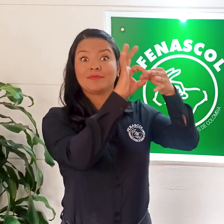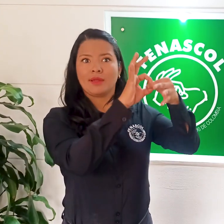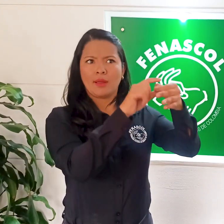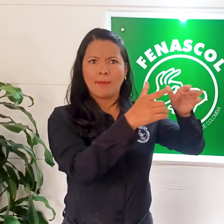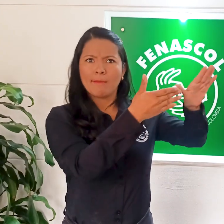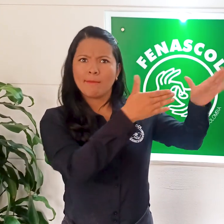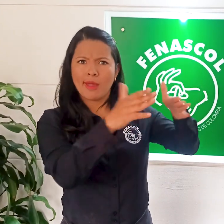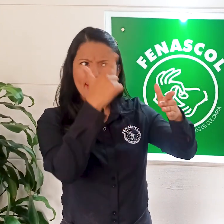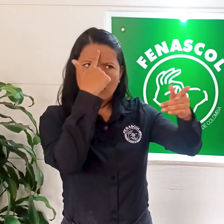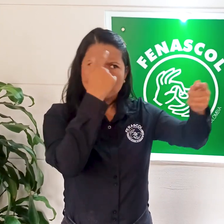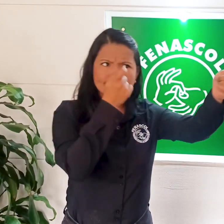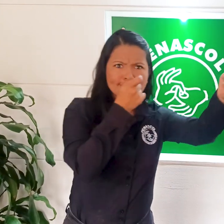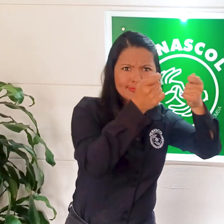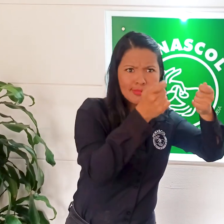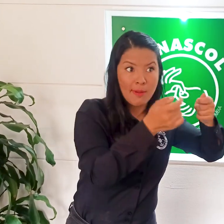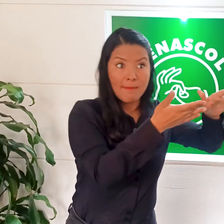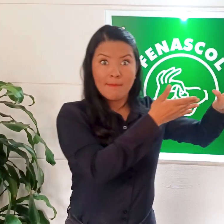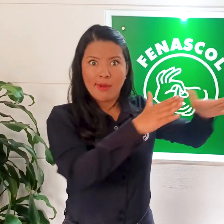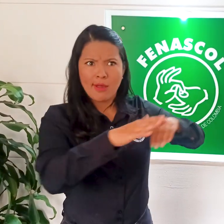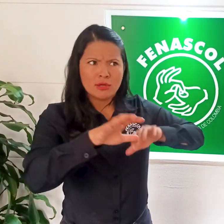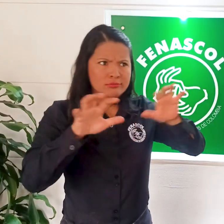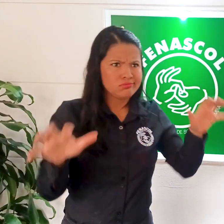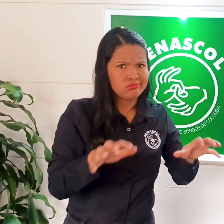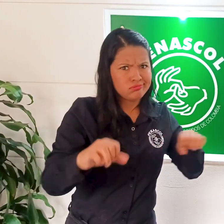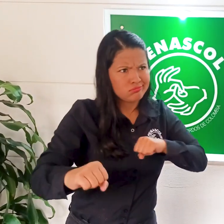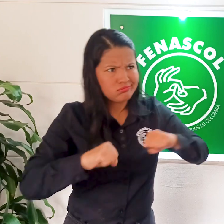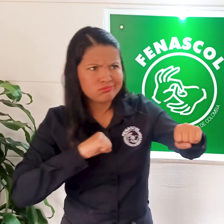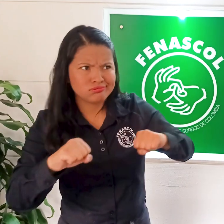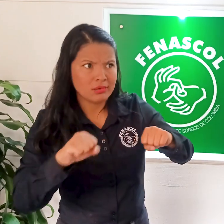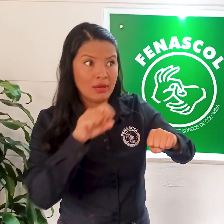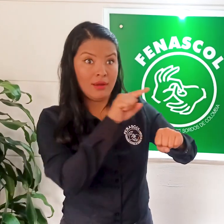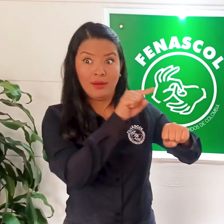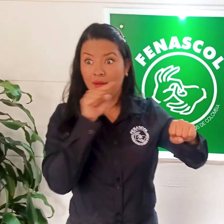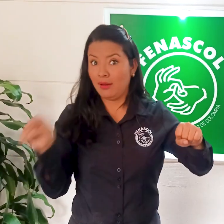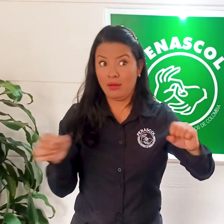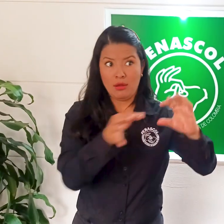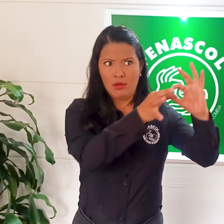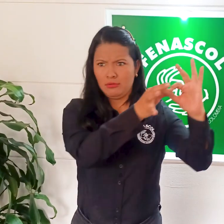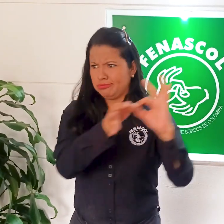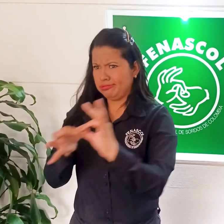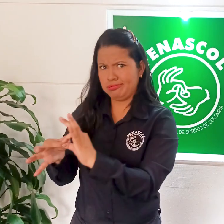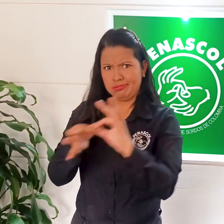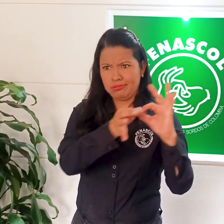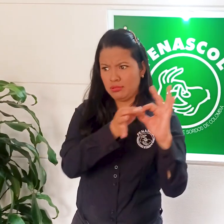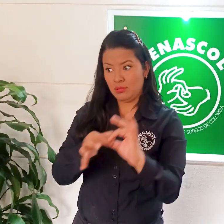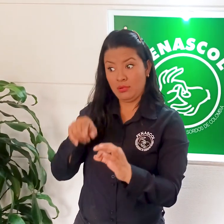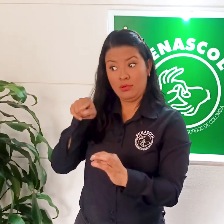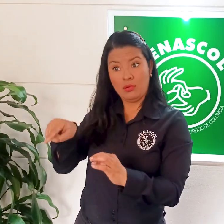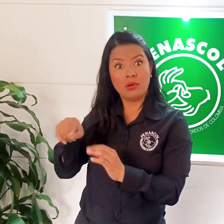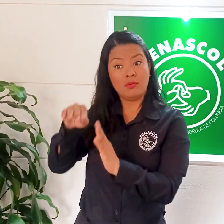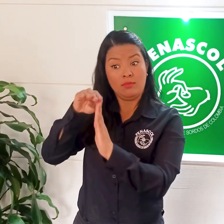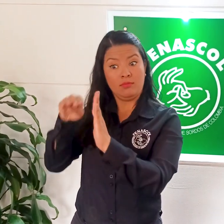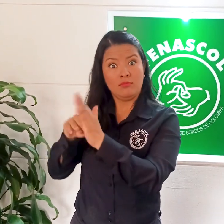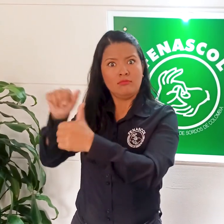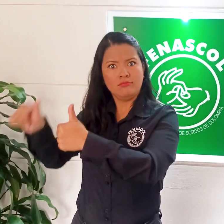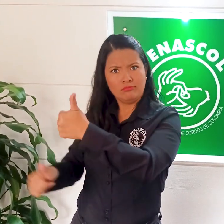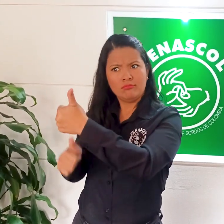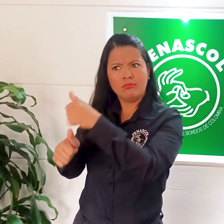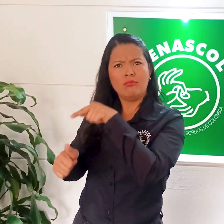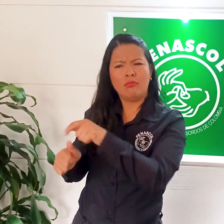articulada con el Plan Estratégico y Operativo General de la Federación, además, el plan y cronograma de trabajo que se